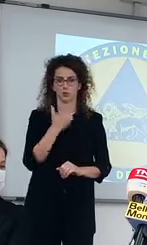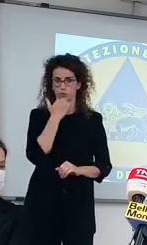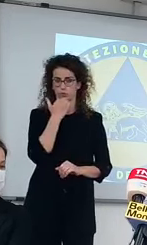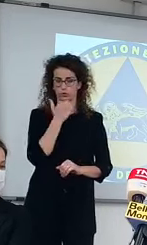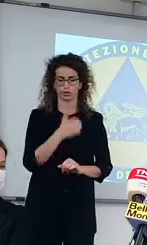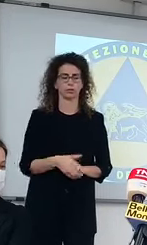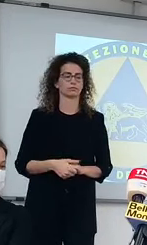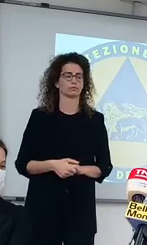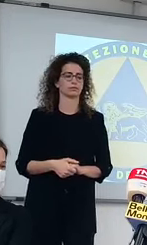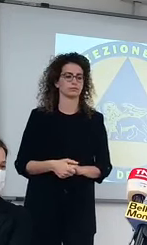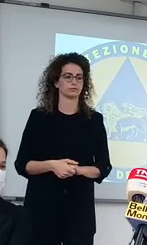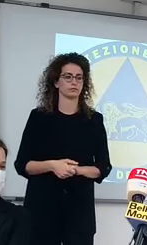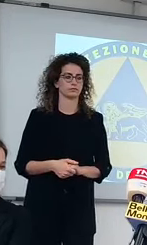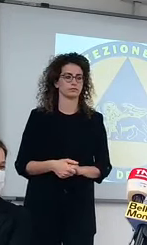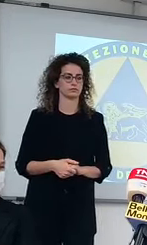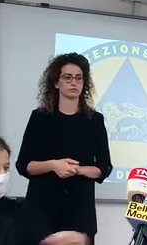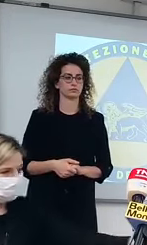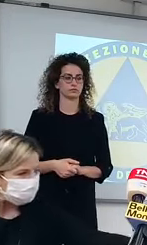scusate,